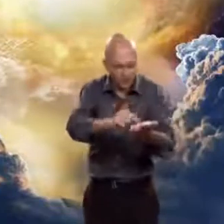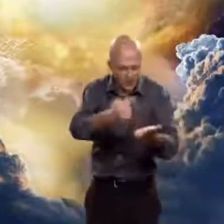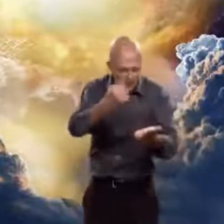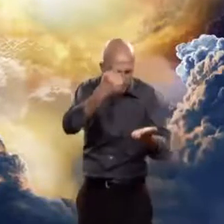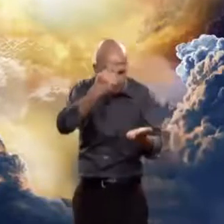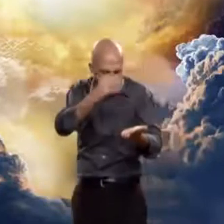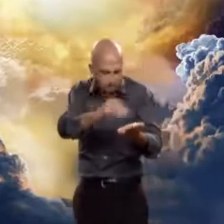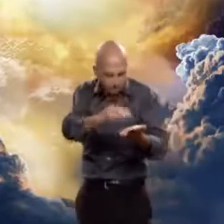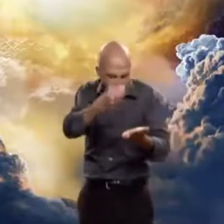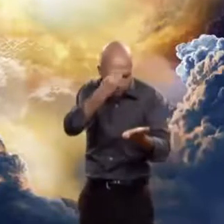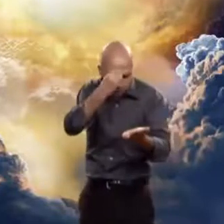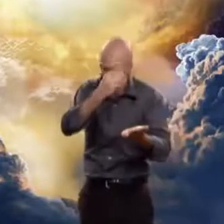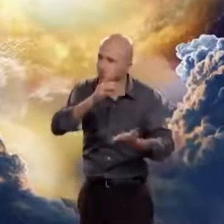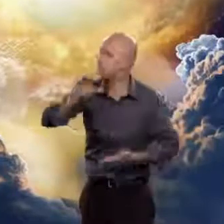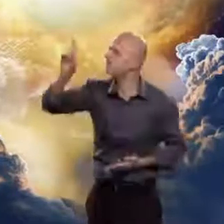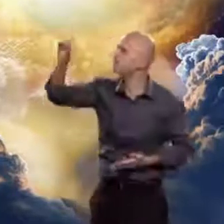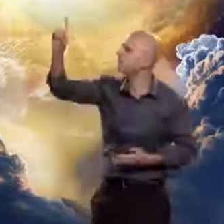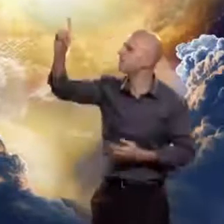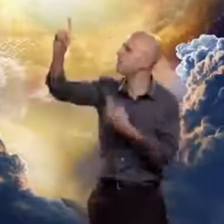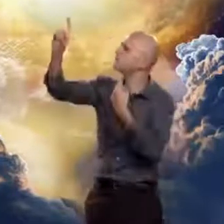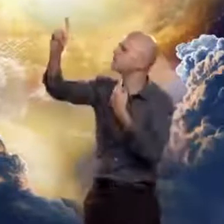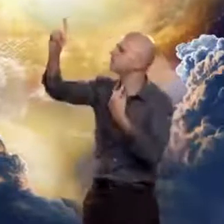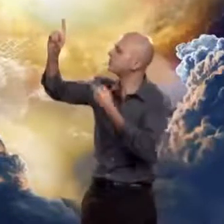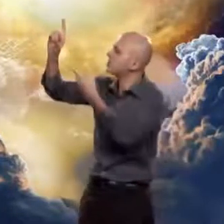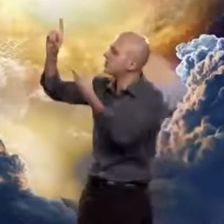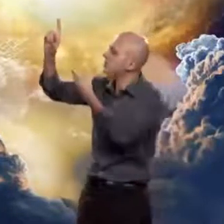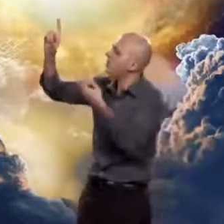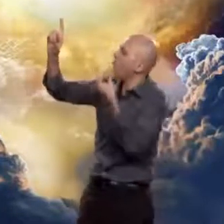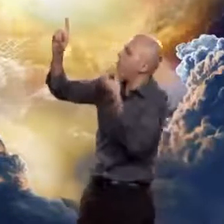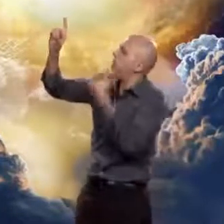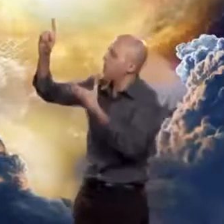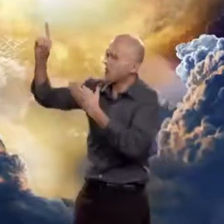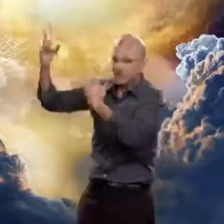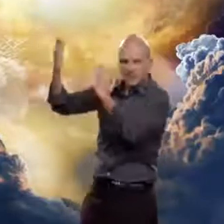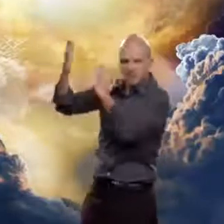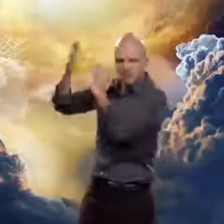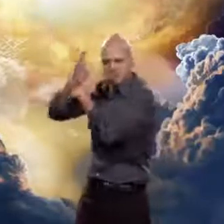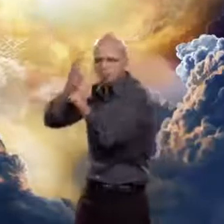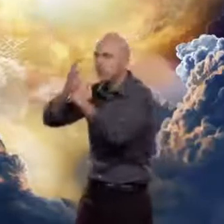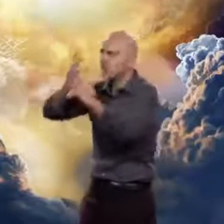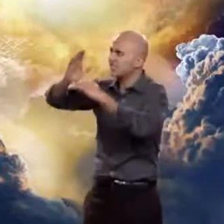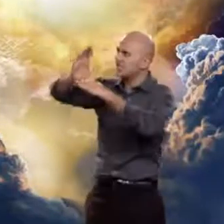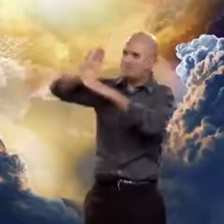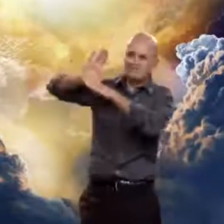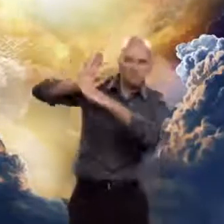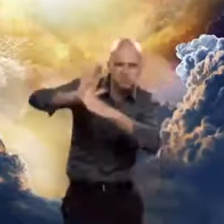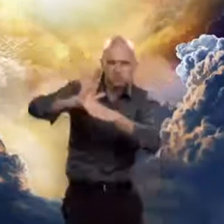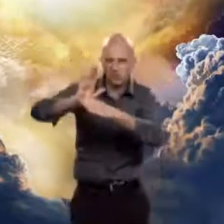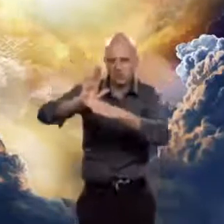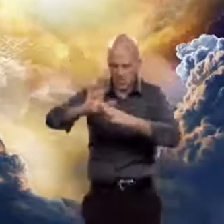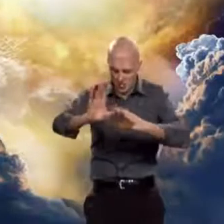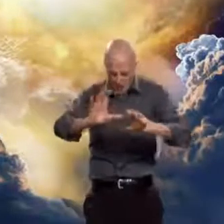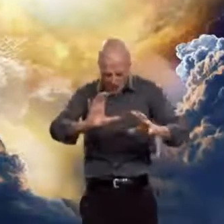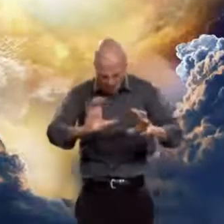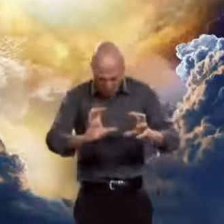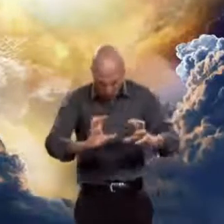compreenderem corretamente seu caráter, governo e propósitos, e se agirem de acordo com estes. Ninguém,